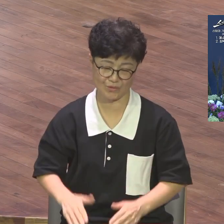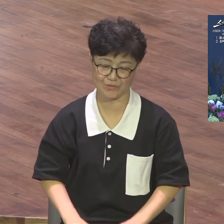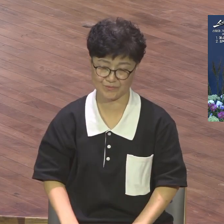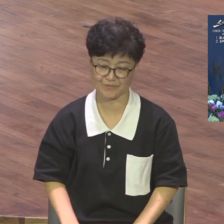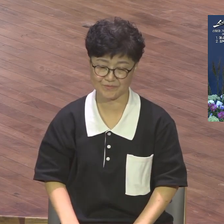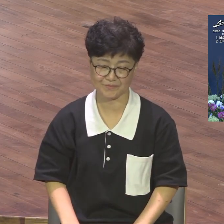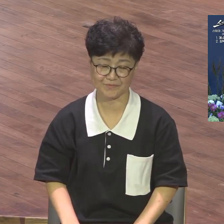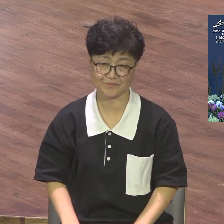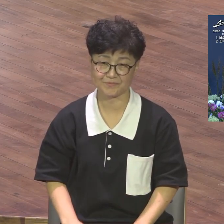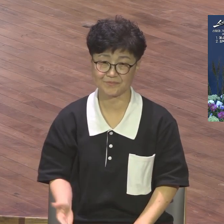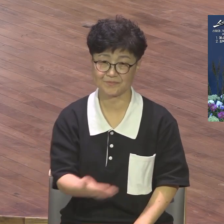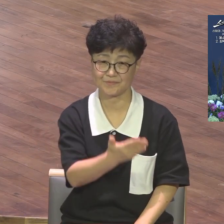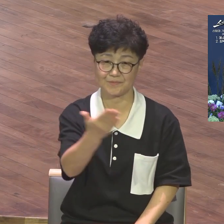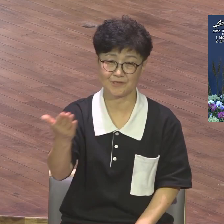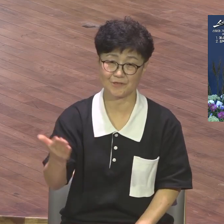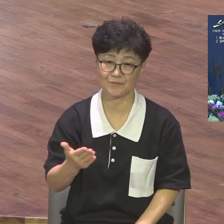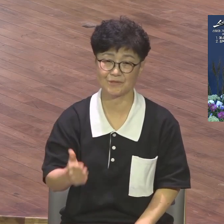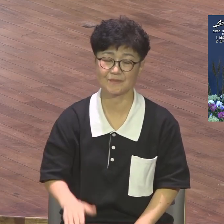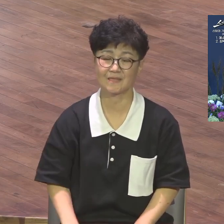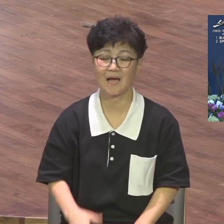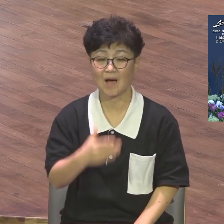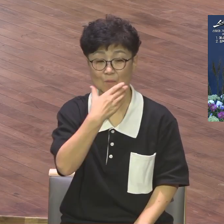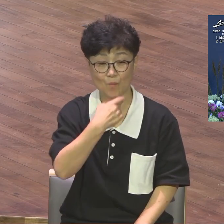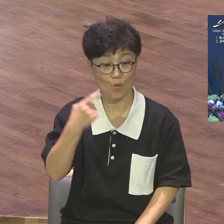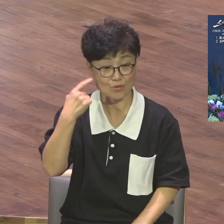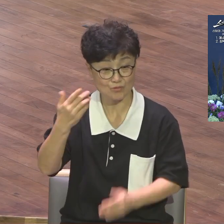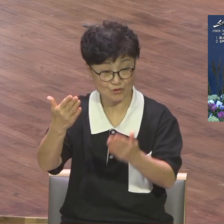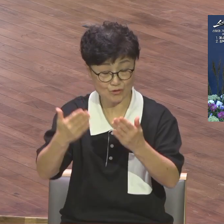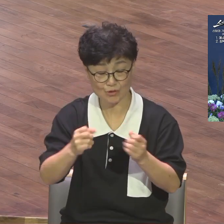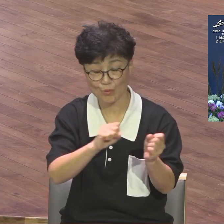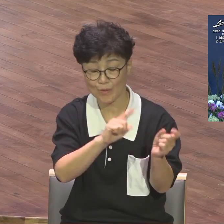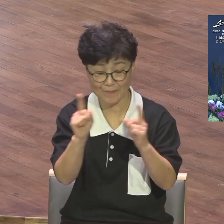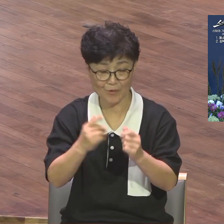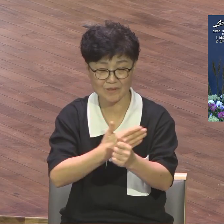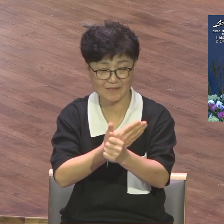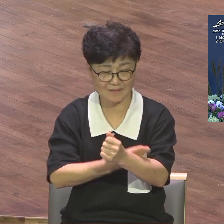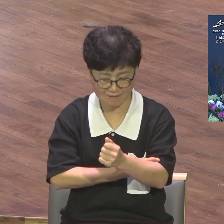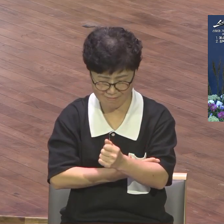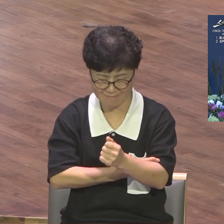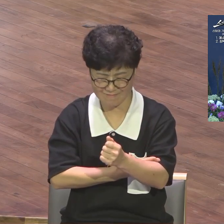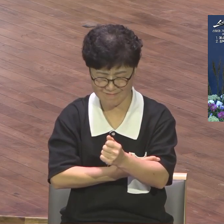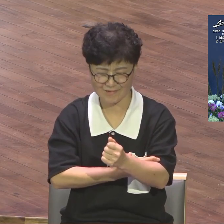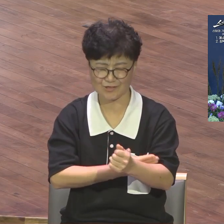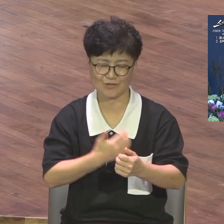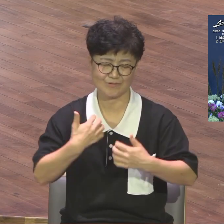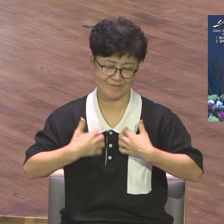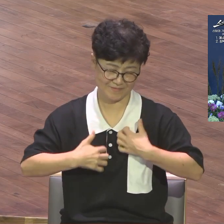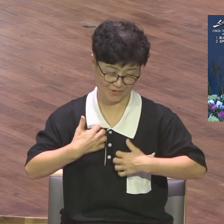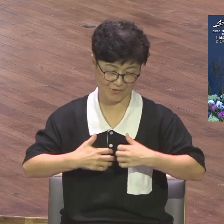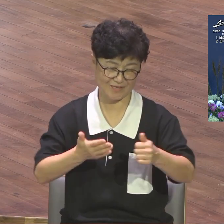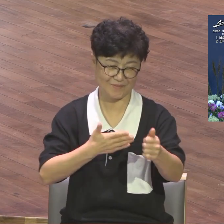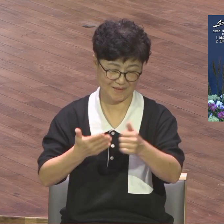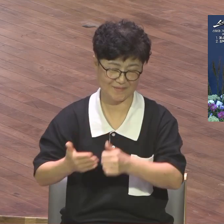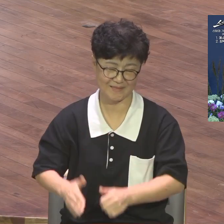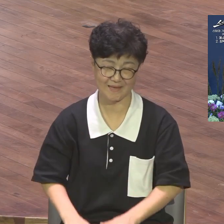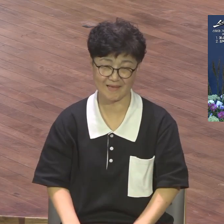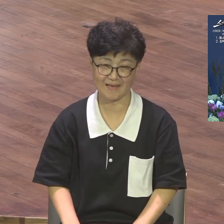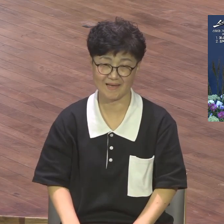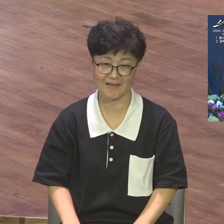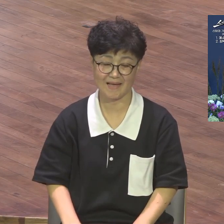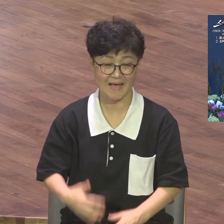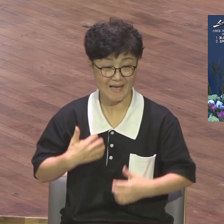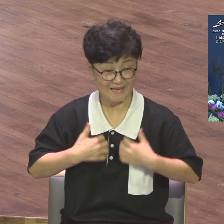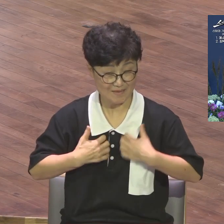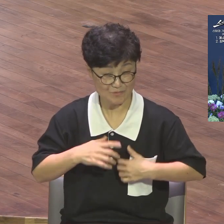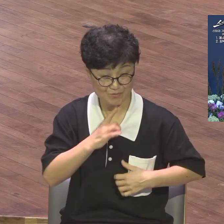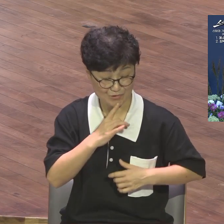삶처럼 예언의 성도님들 역시 복음이 주는 회복의 능력을 마음껏 누리시기를 바랍니다. 그래서 복음이 주는 이 기쁨을 누릴